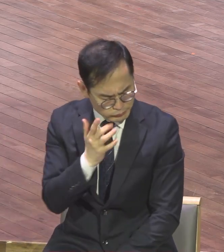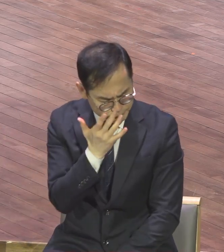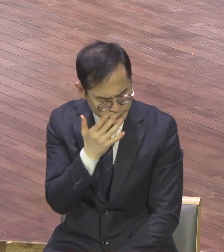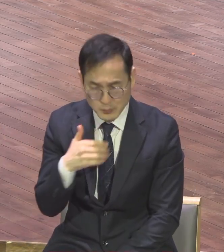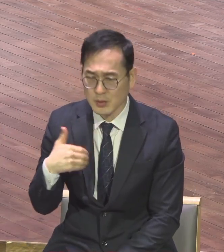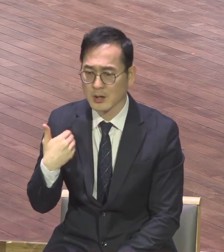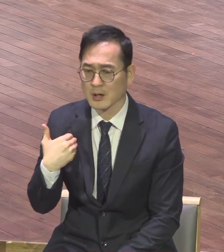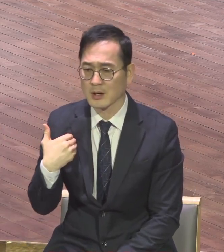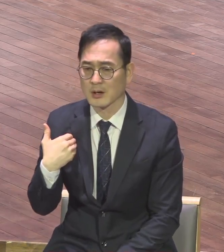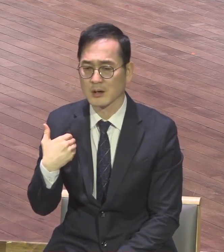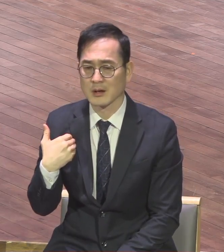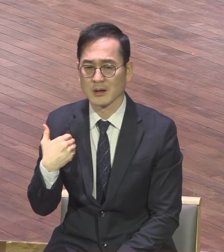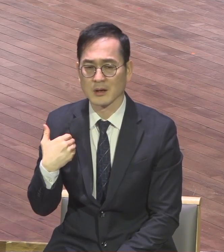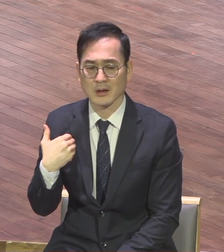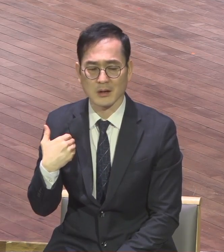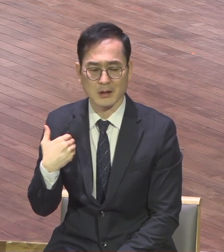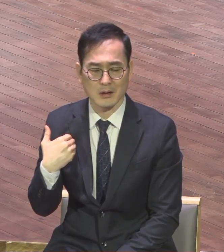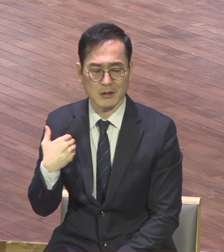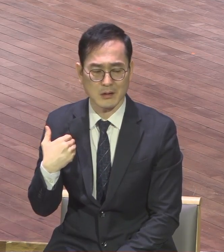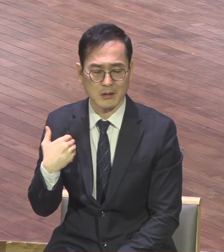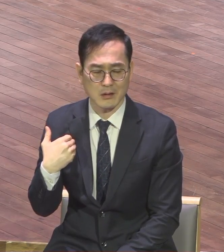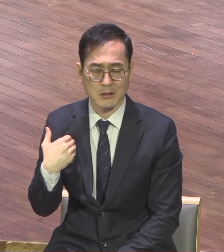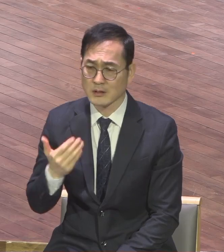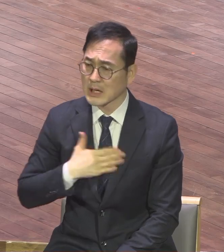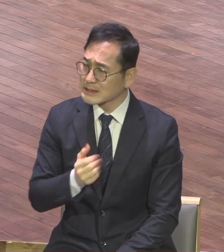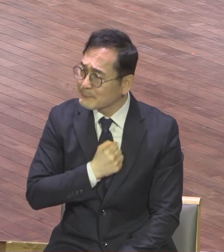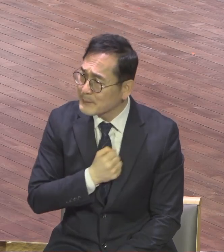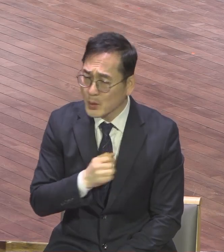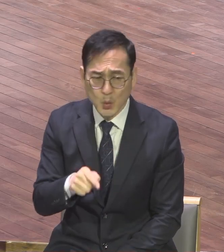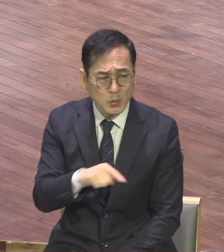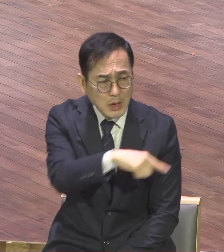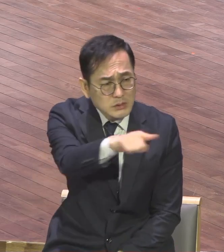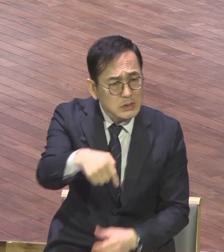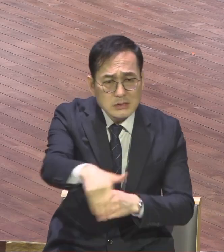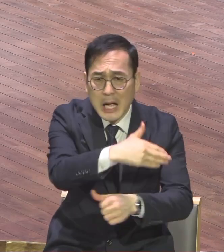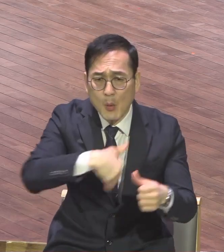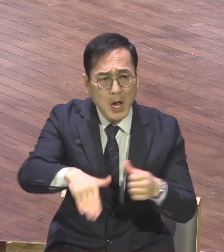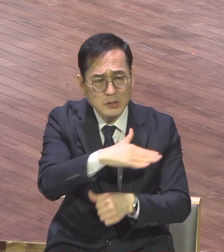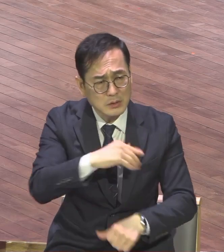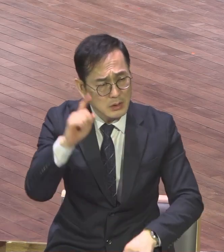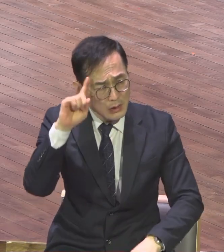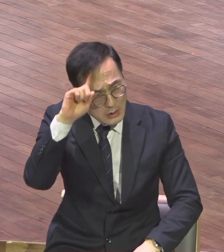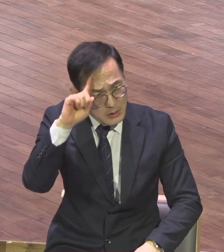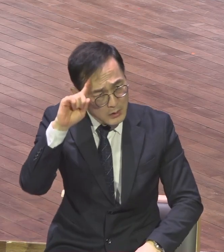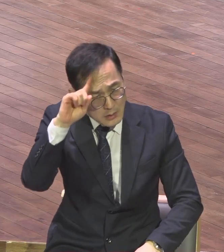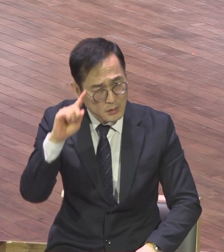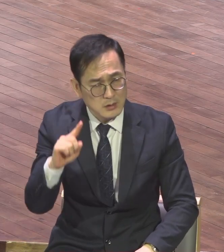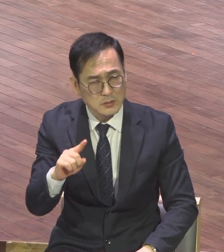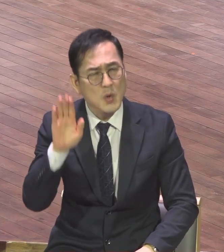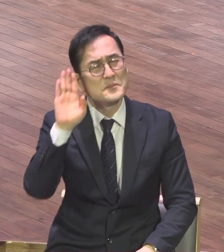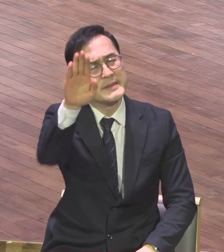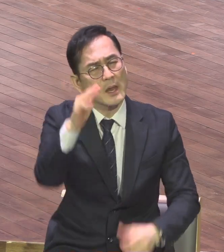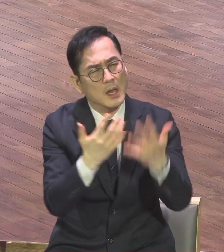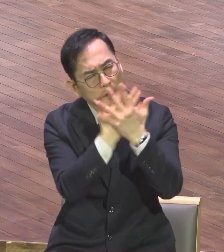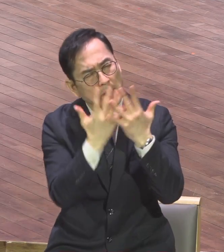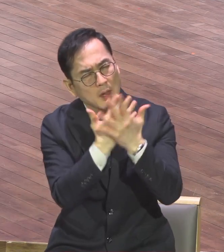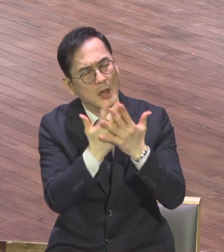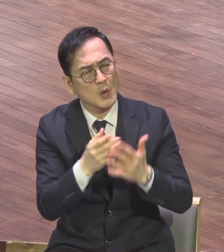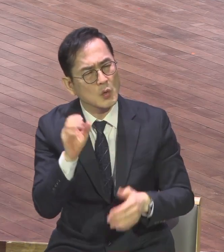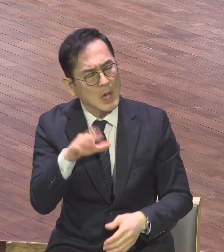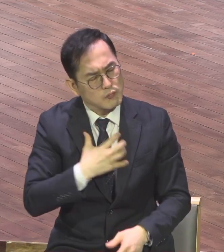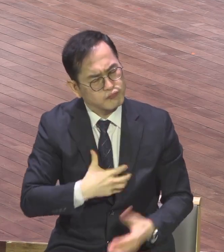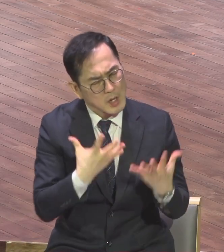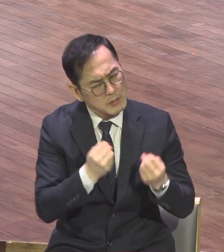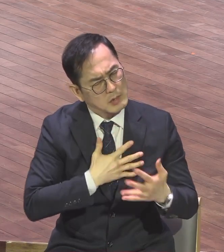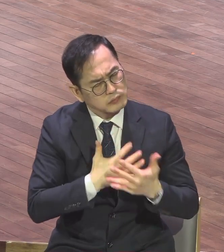얘기하시는가? 나는 여전히 무능한데 내 환경은 여전히 어려운데 내 미래는 여전히 불투명해서 불안과 염려가